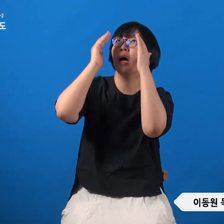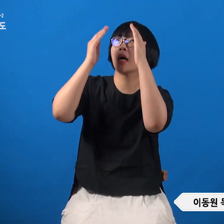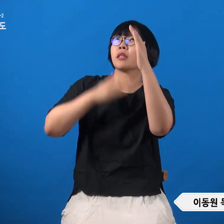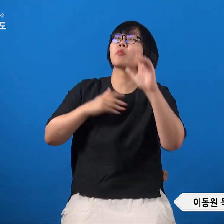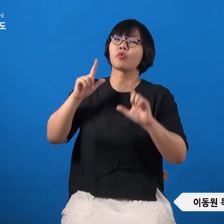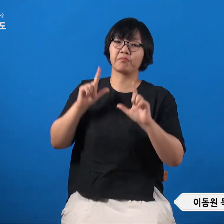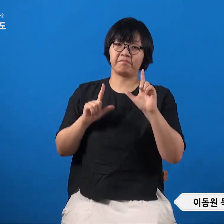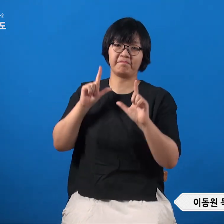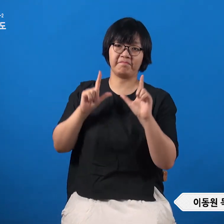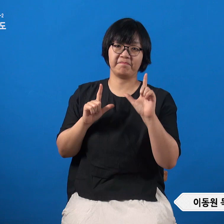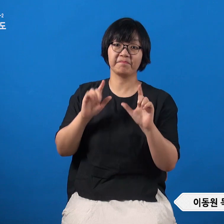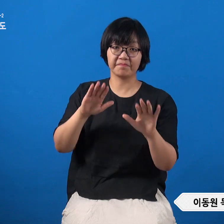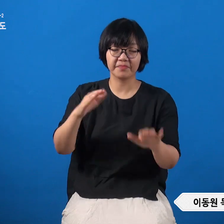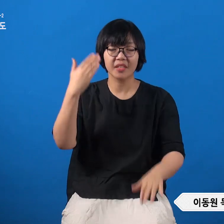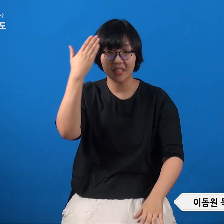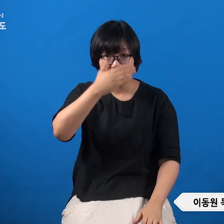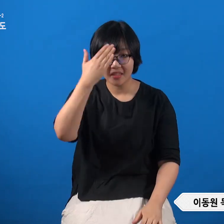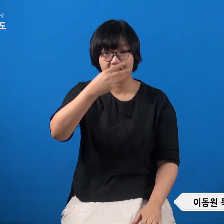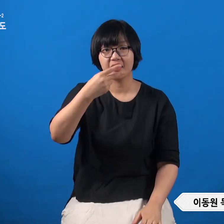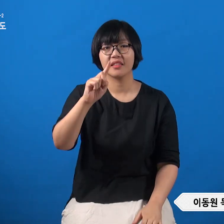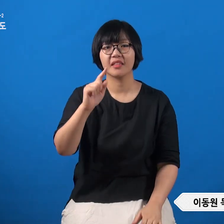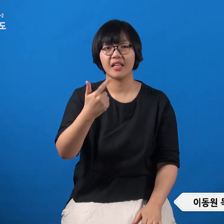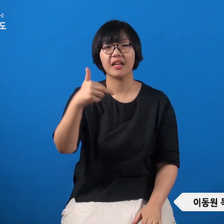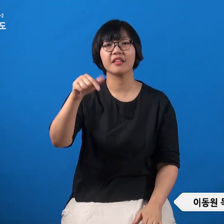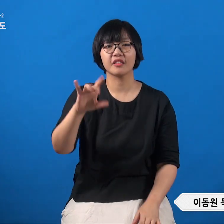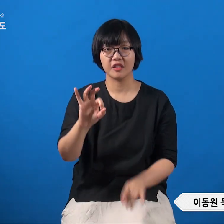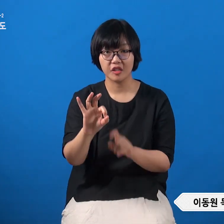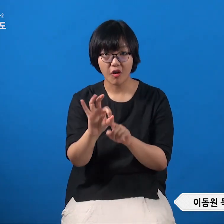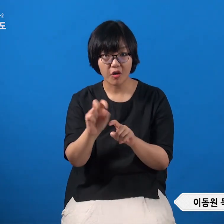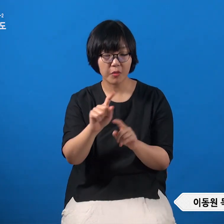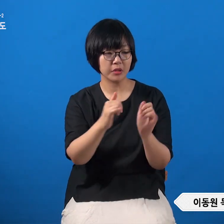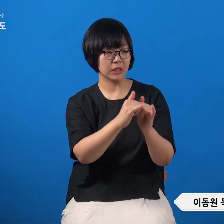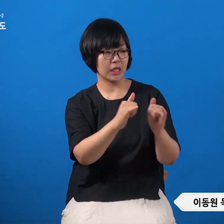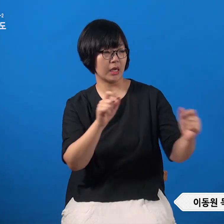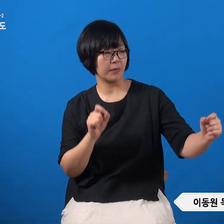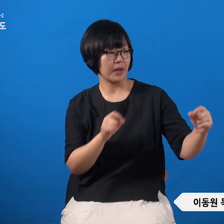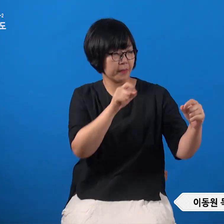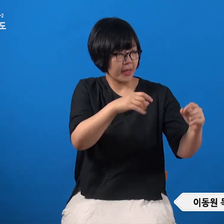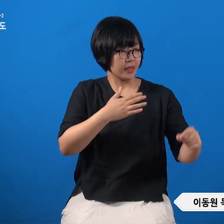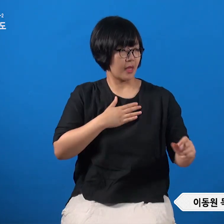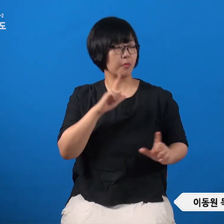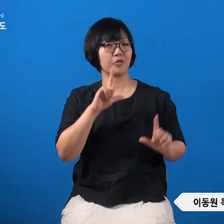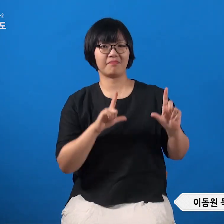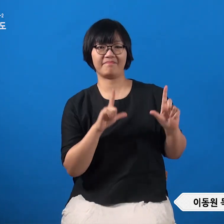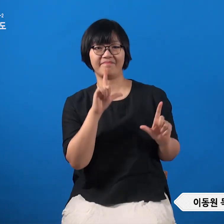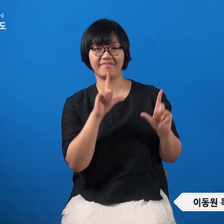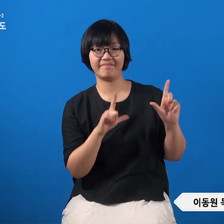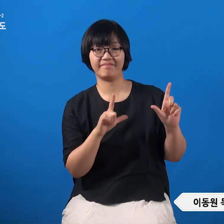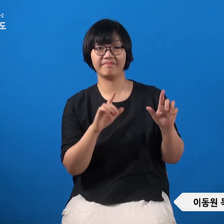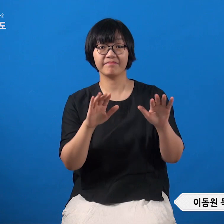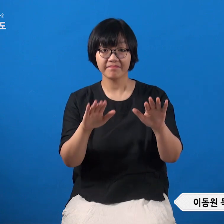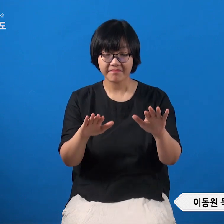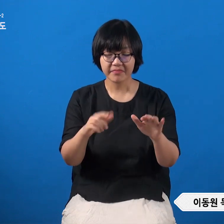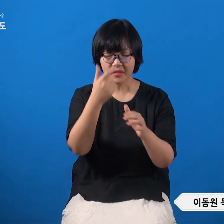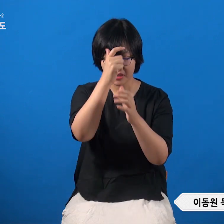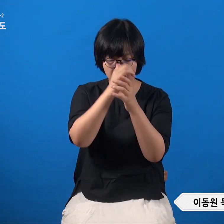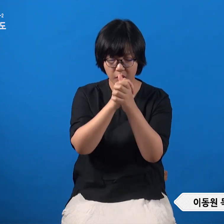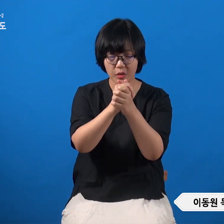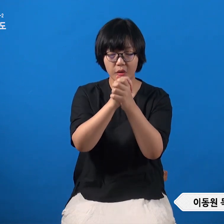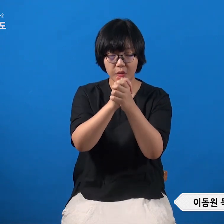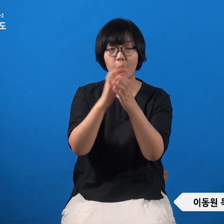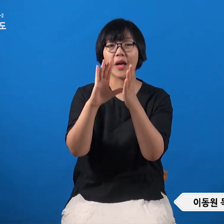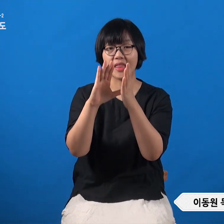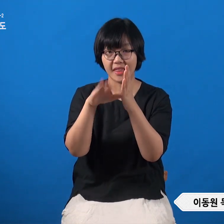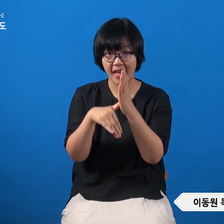단정은 사람들을 향한 태도를 강조할 때 더 많이 쓰여지는 단어입니다. 그러니까 우리가 정말 기도, 특별히